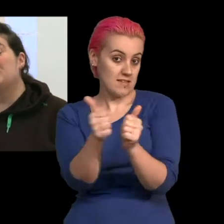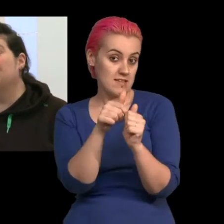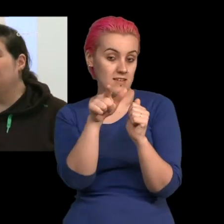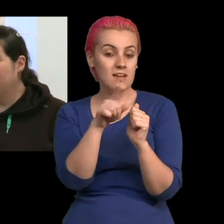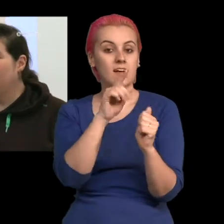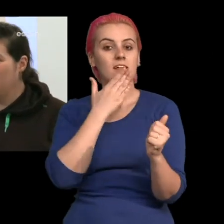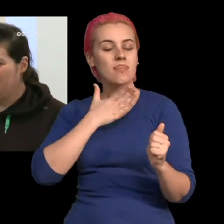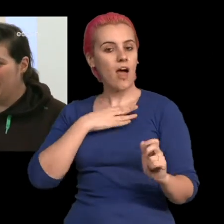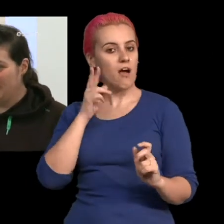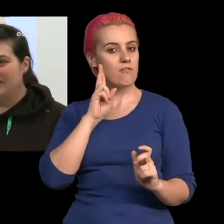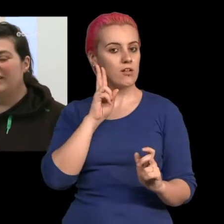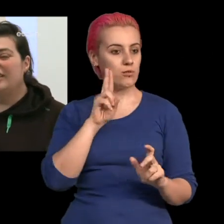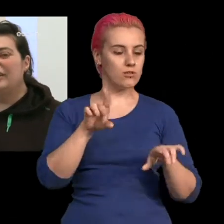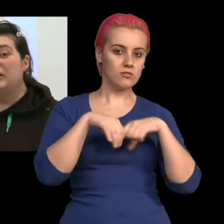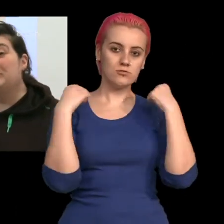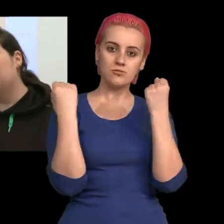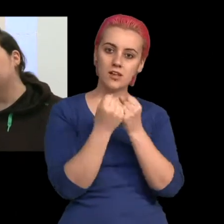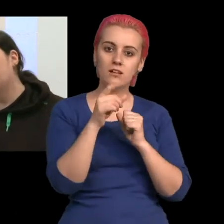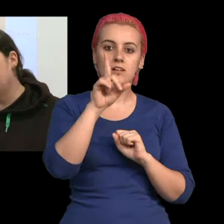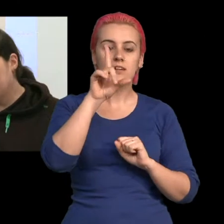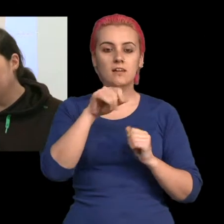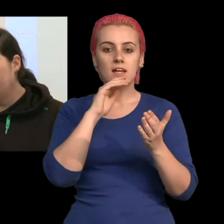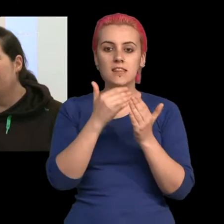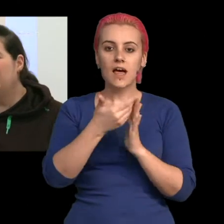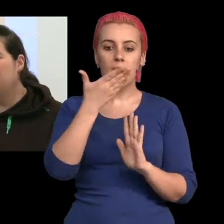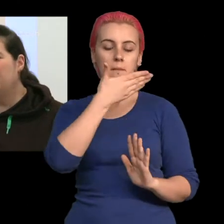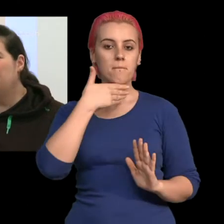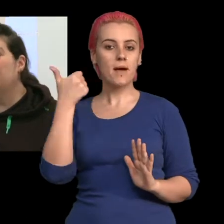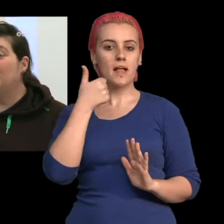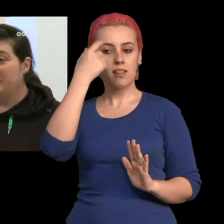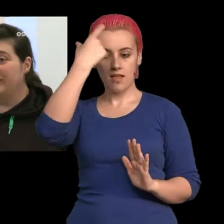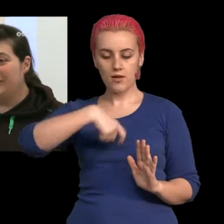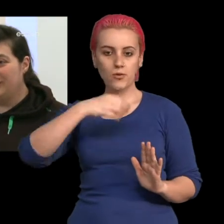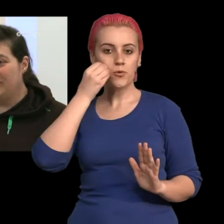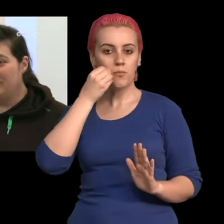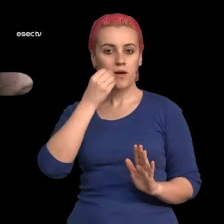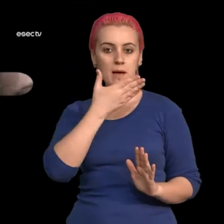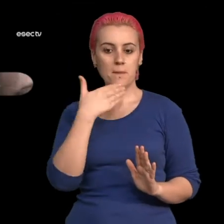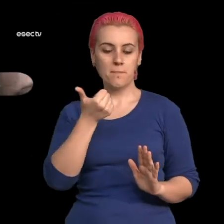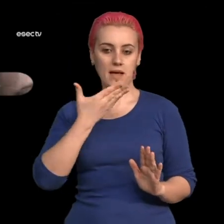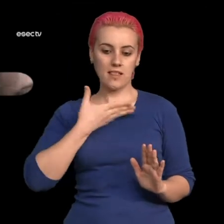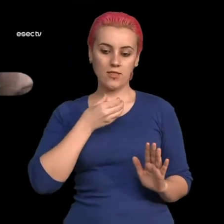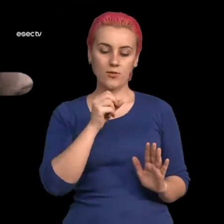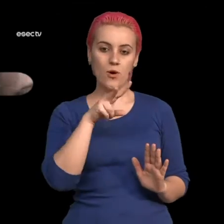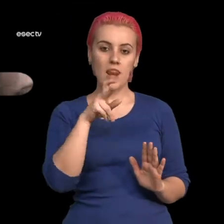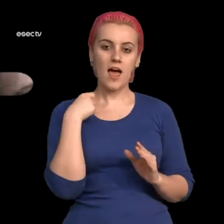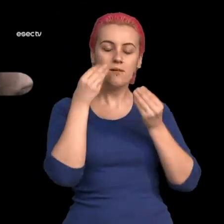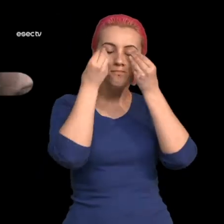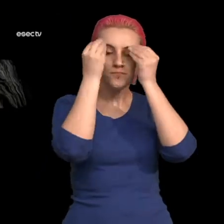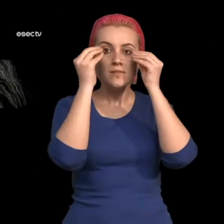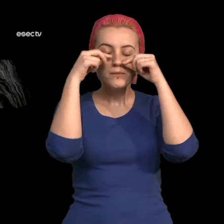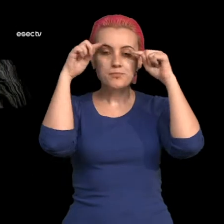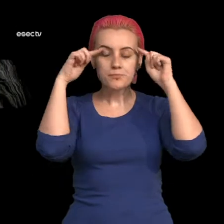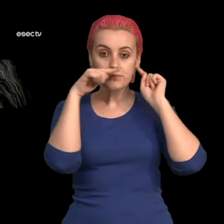Até por uma questão de valorização social, e que para se tornar mais bela põe Beladona na vista, nos olhos.